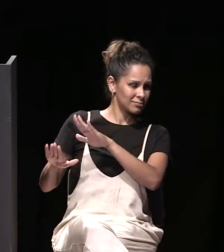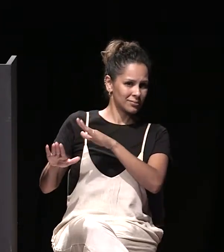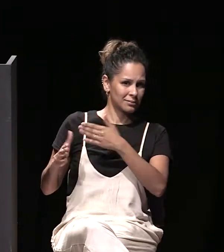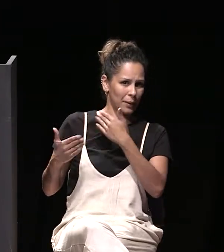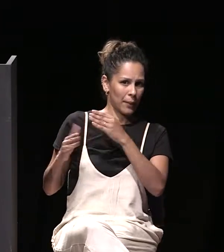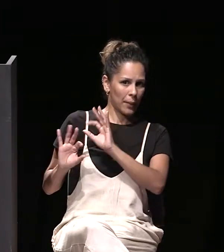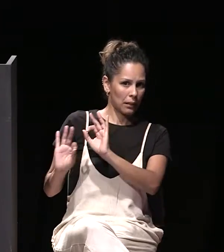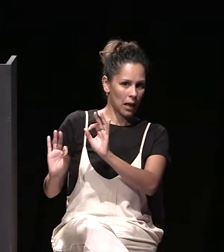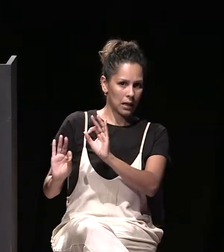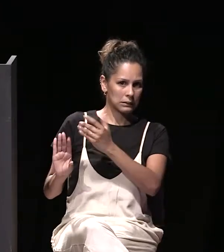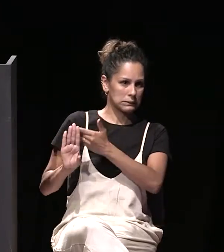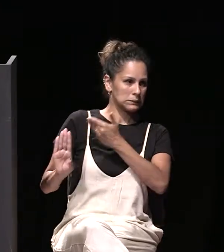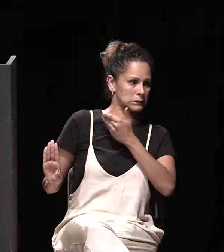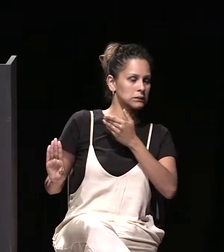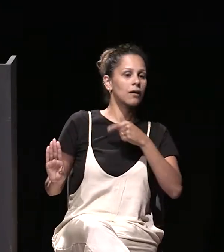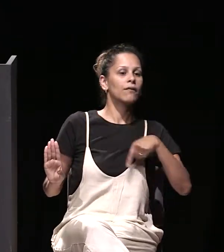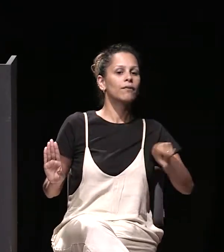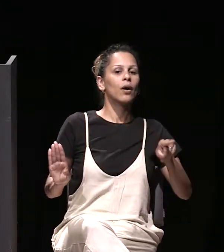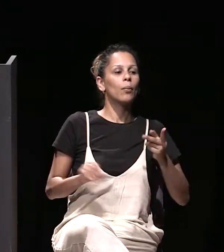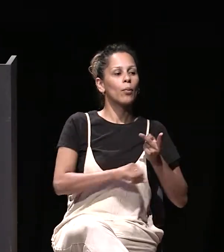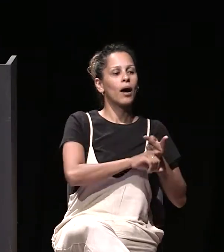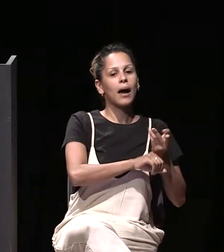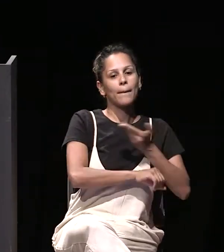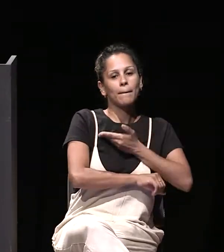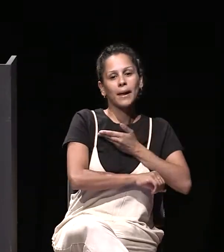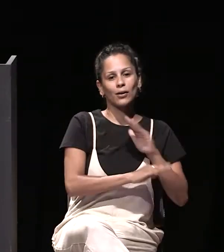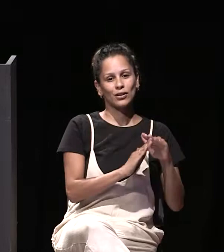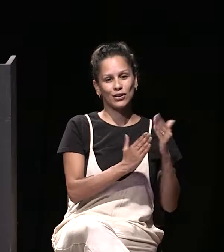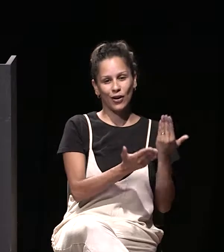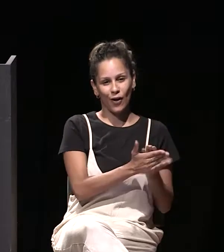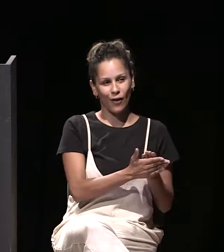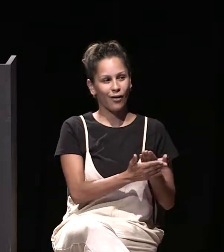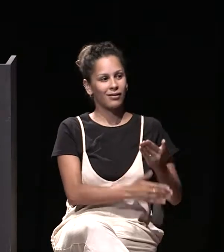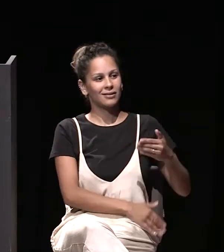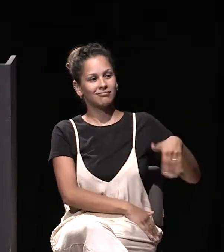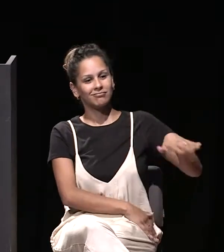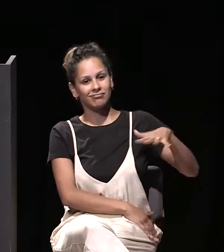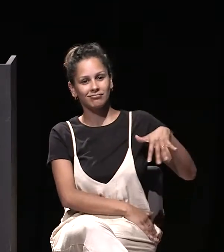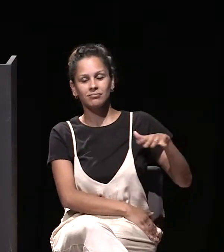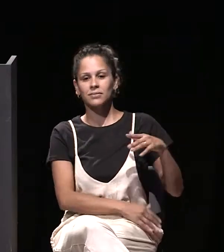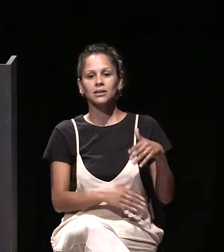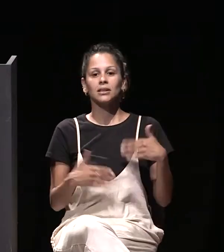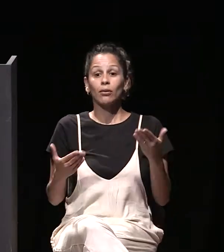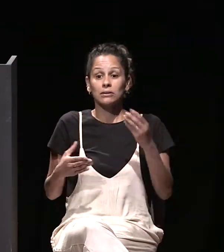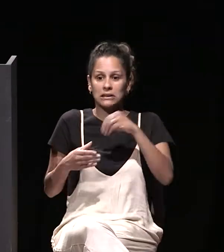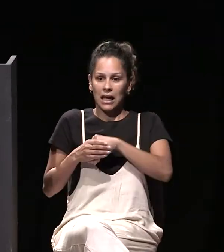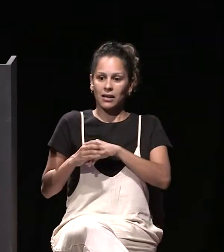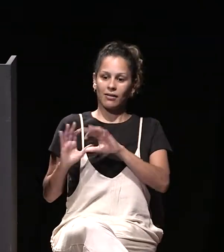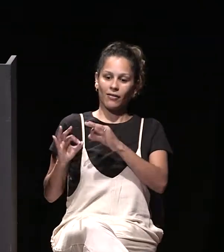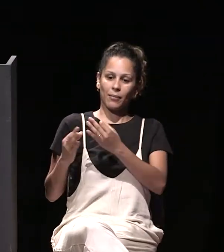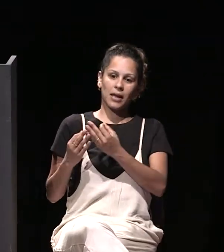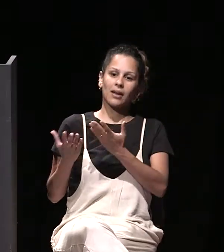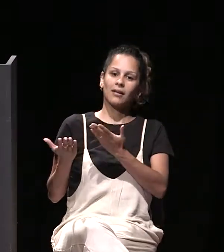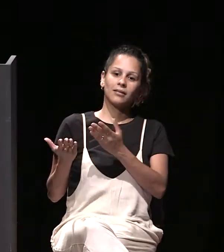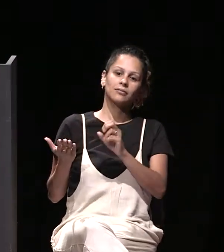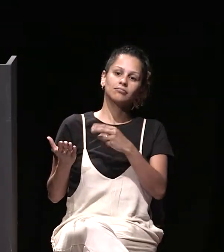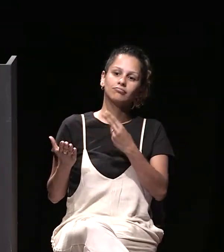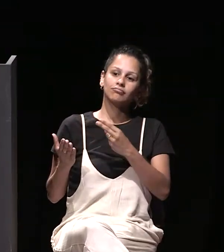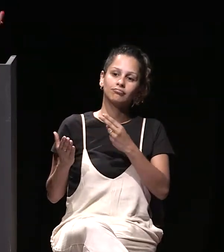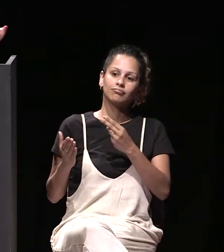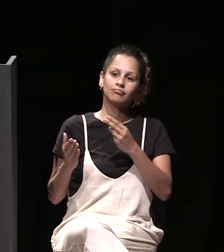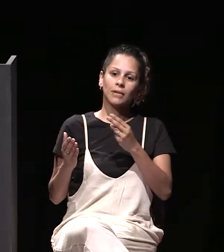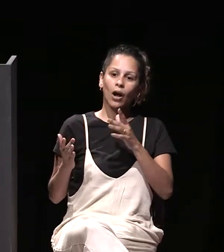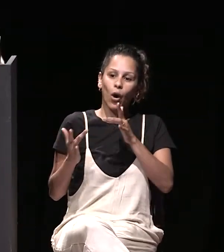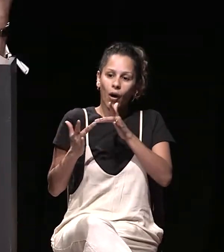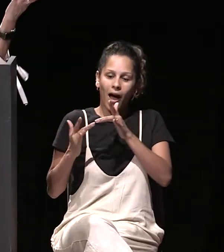vou buscar um adulto para conversar, então não vai ter espaço para discussão, reflexão, para receber informações importantes,